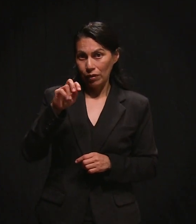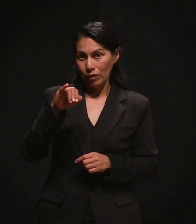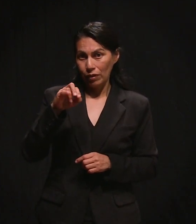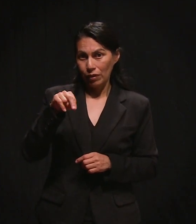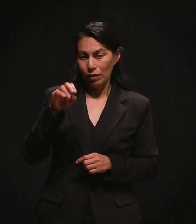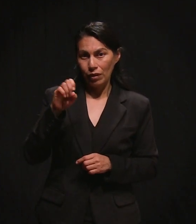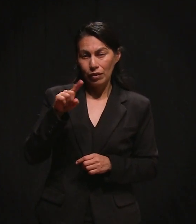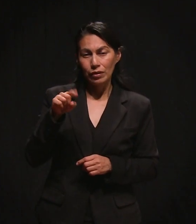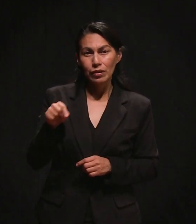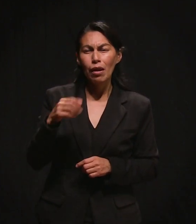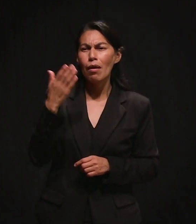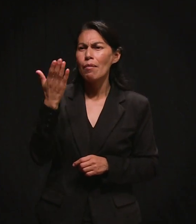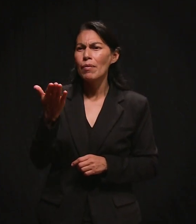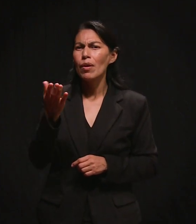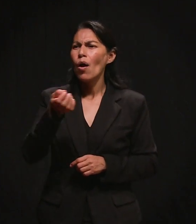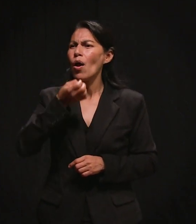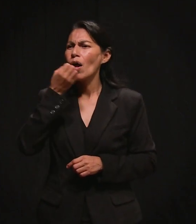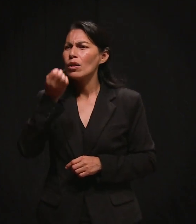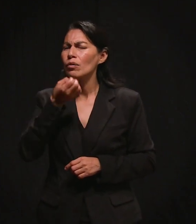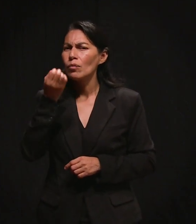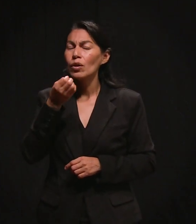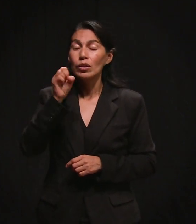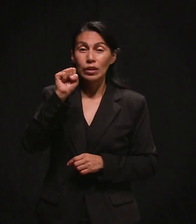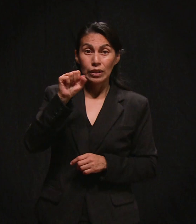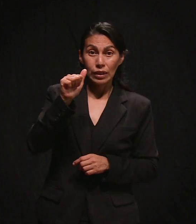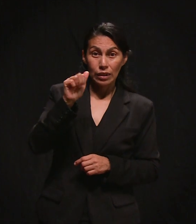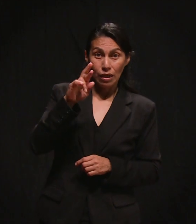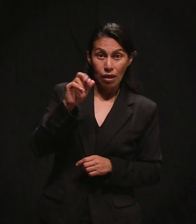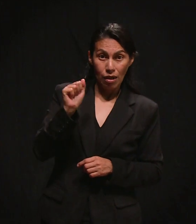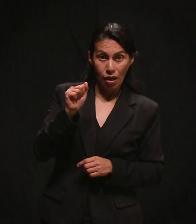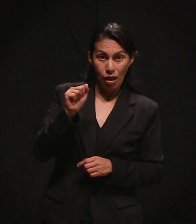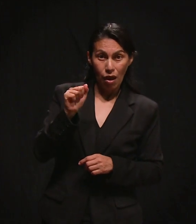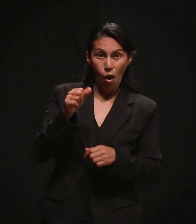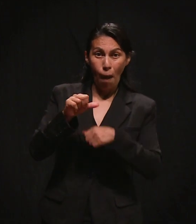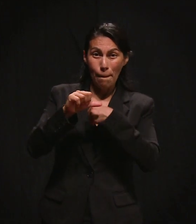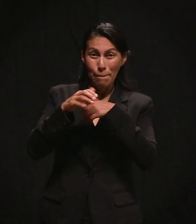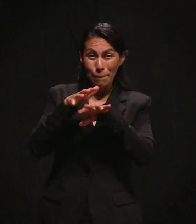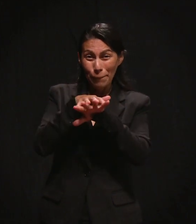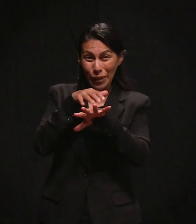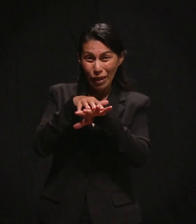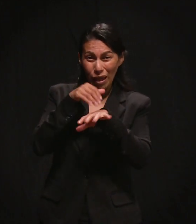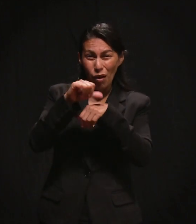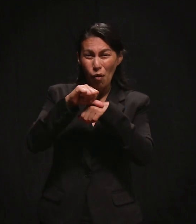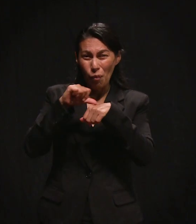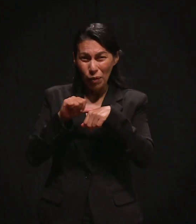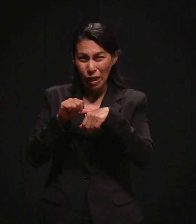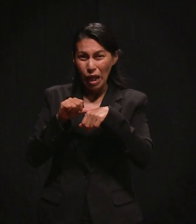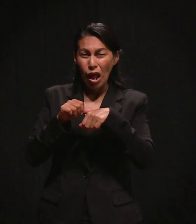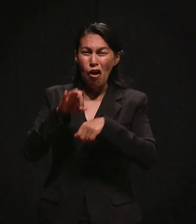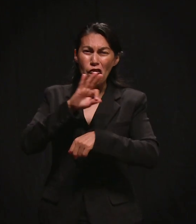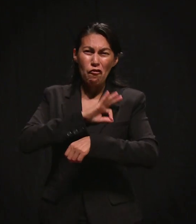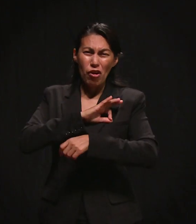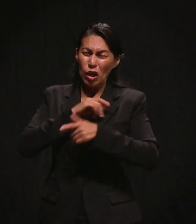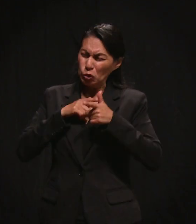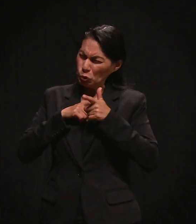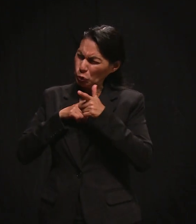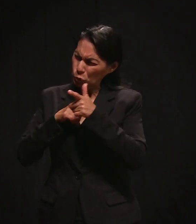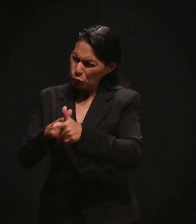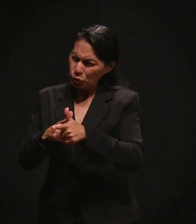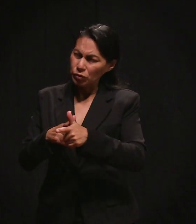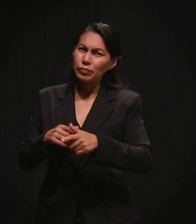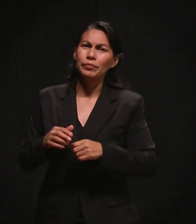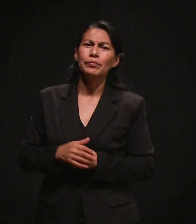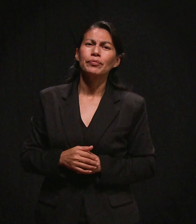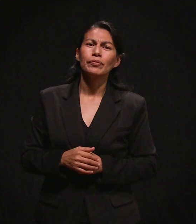del pie, su fe no caiga. Claro que sí, vamos a estar orando. Saludos de la Ciudad de México. Saludos desde Veracruz,